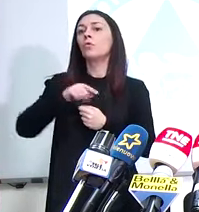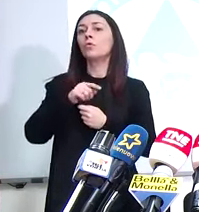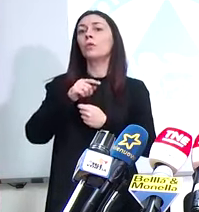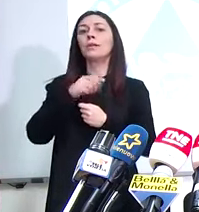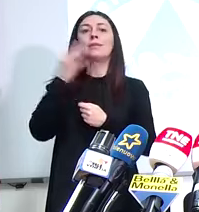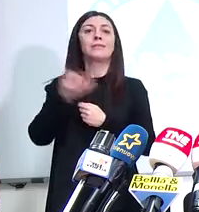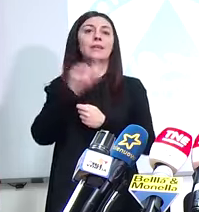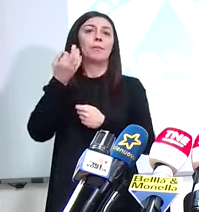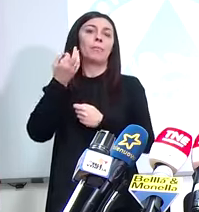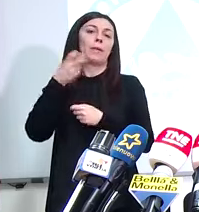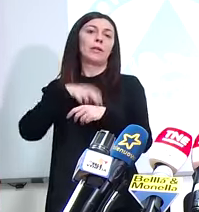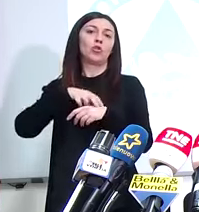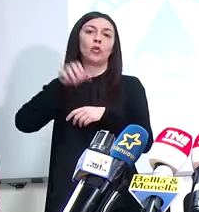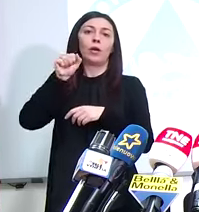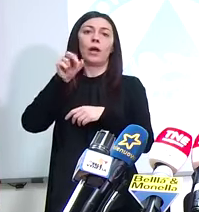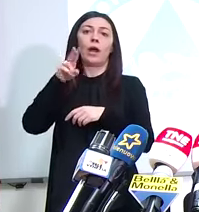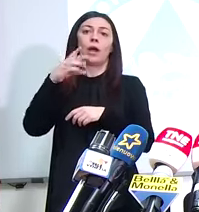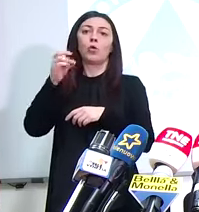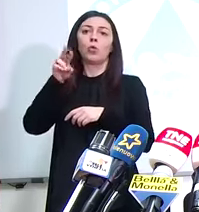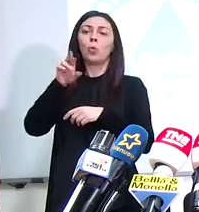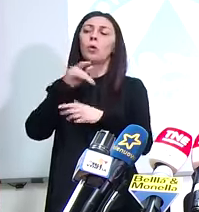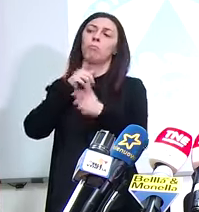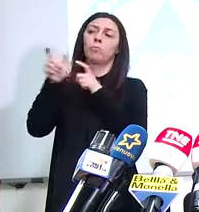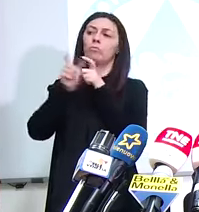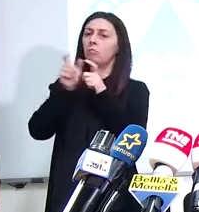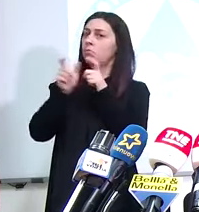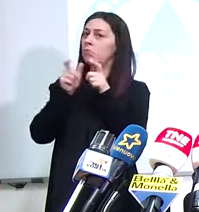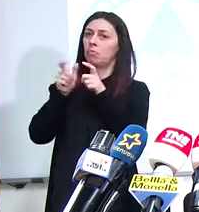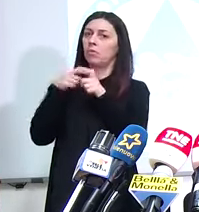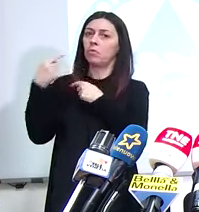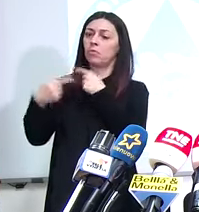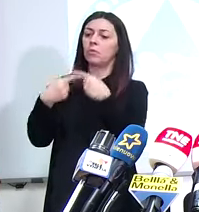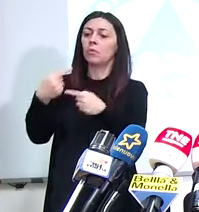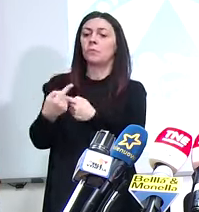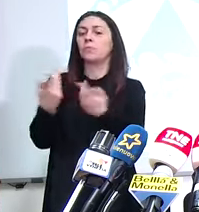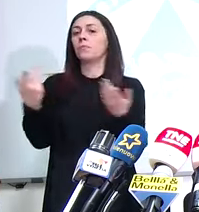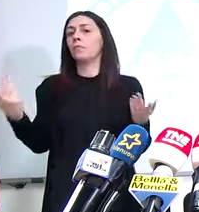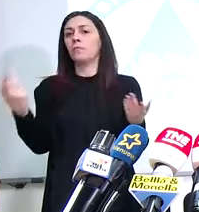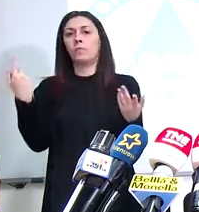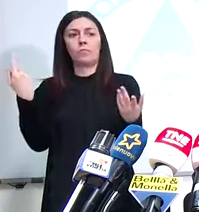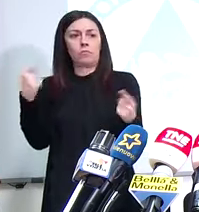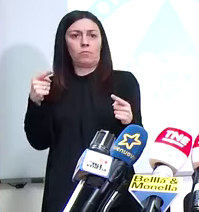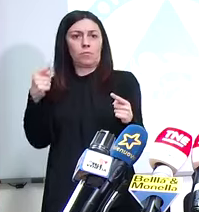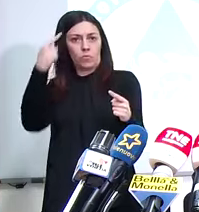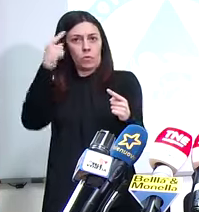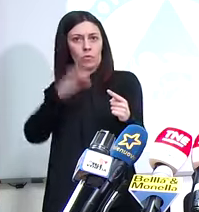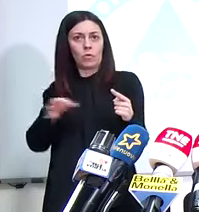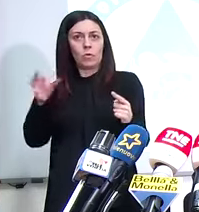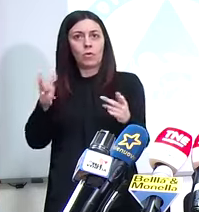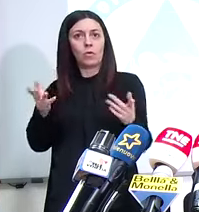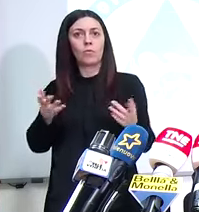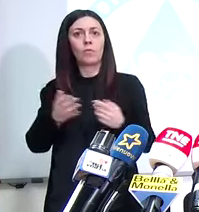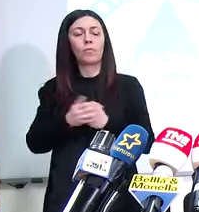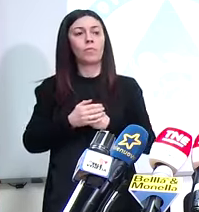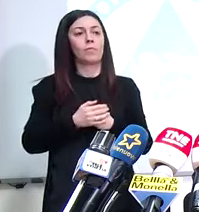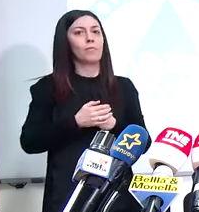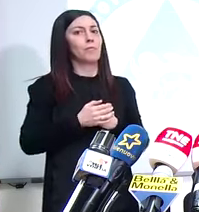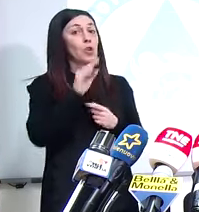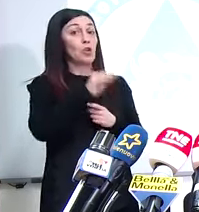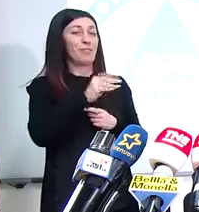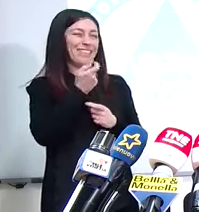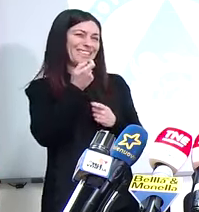arcuri e cioè non so nulla risulta questo se posso entrare in un terreno un po più politico domanda